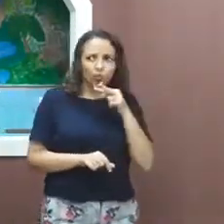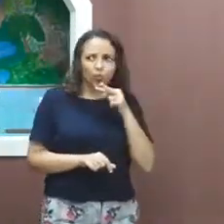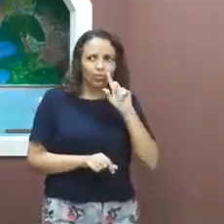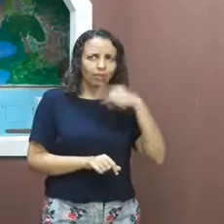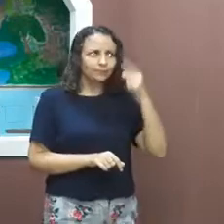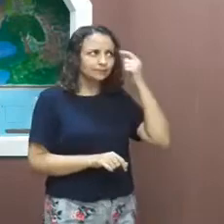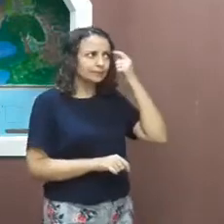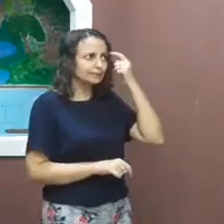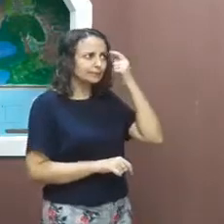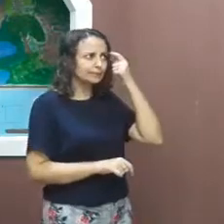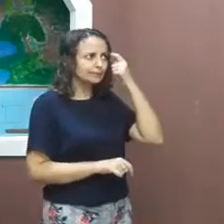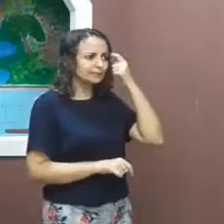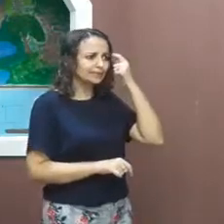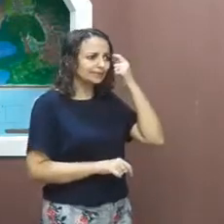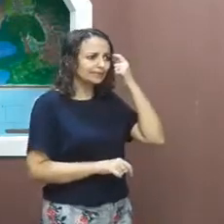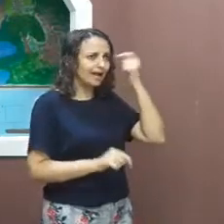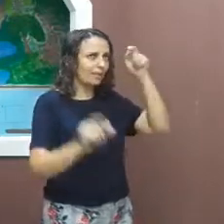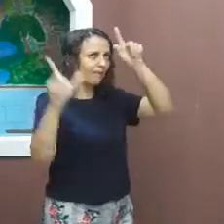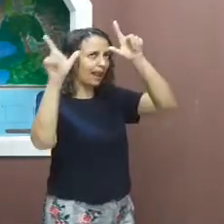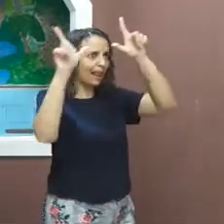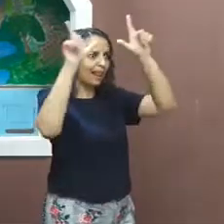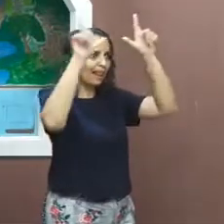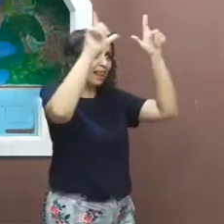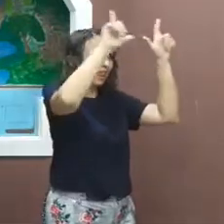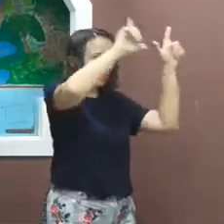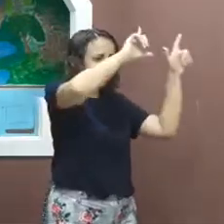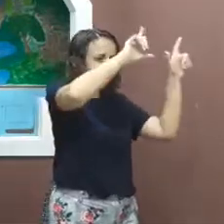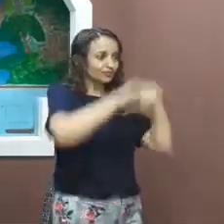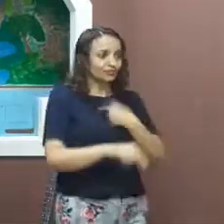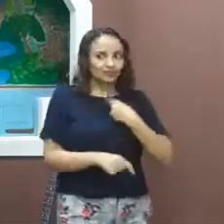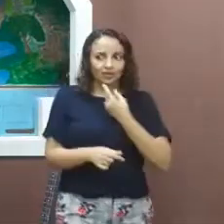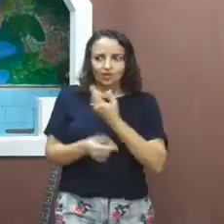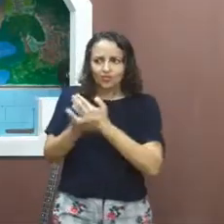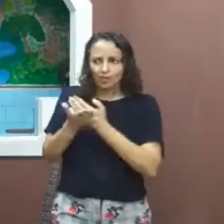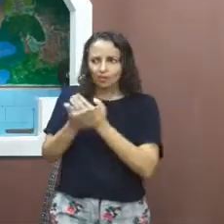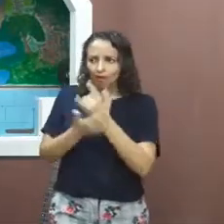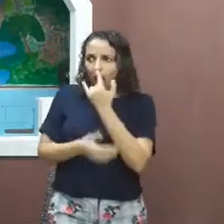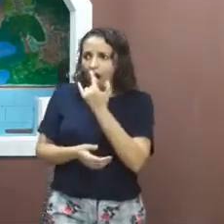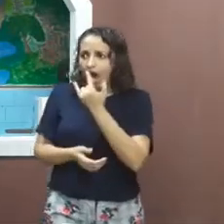Muito daquilo que às vezes nós começamos a cobiçar,